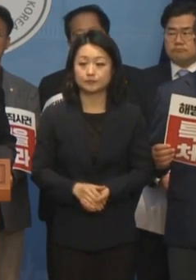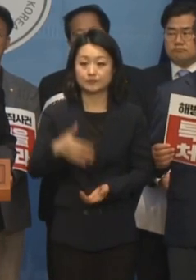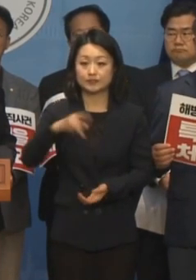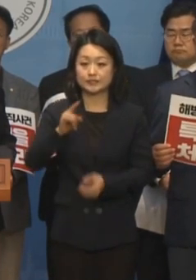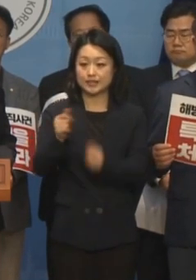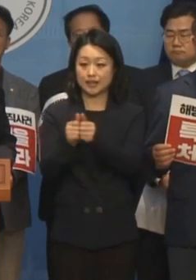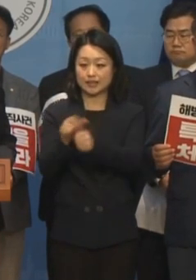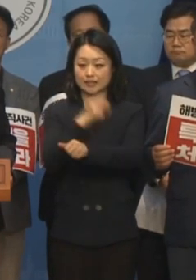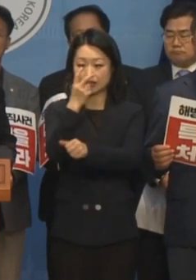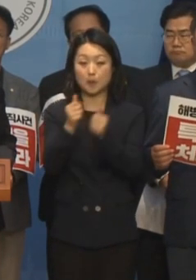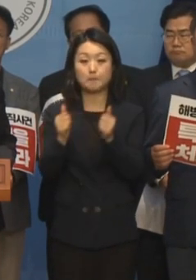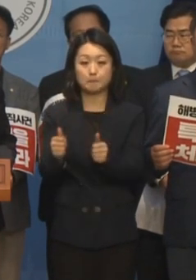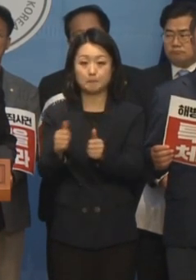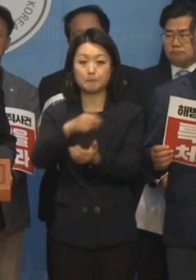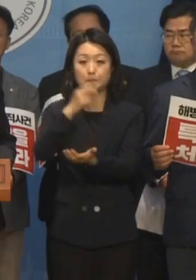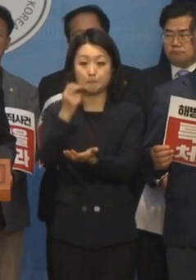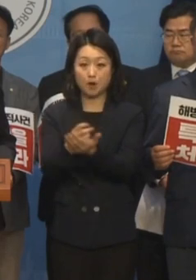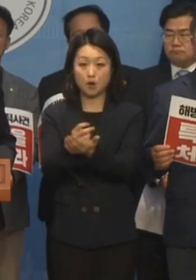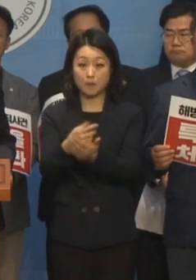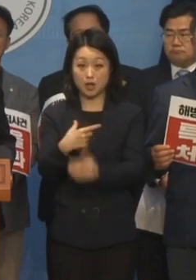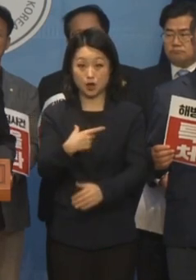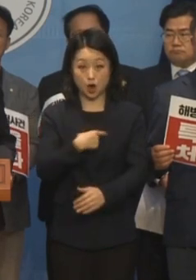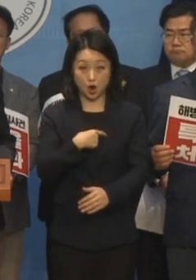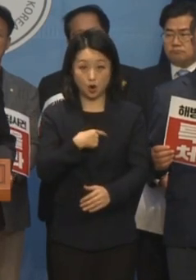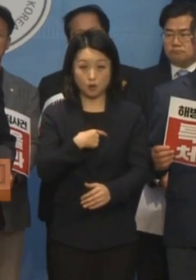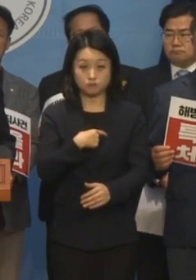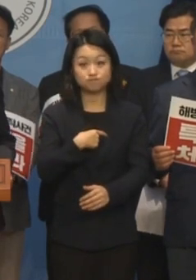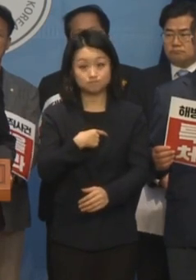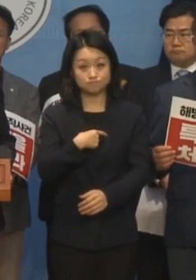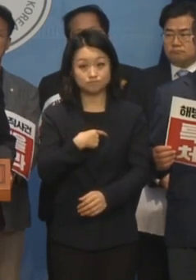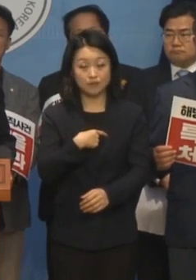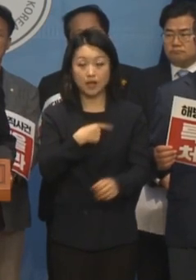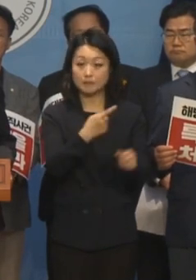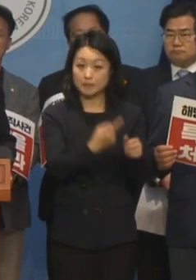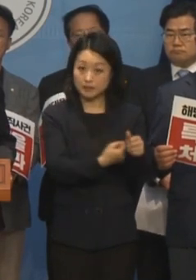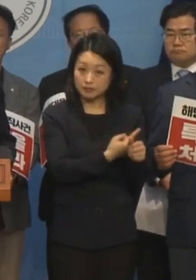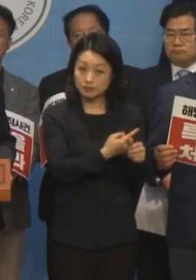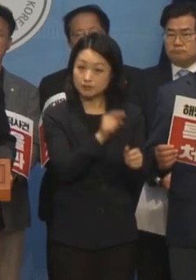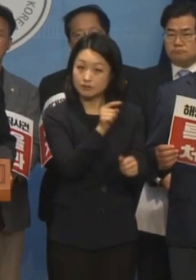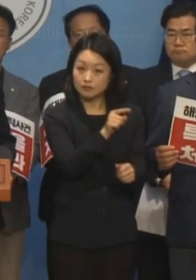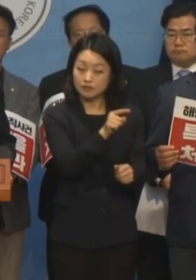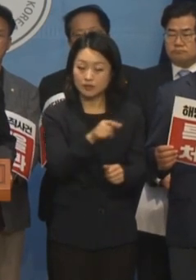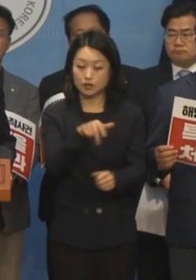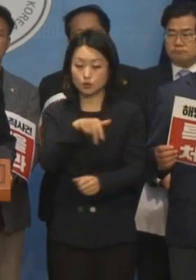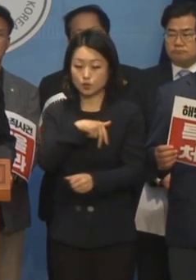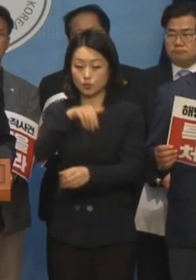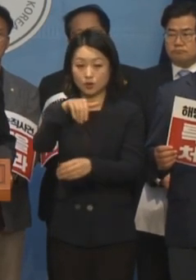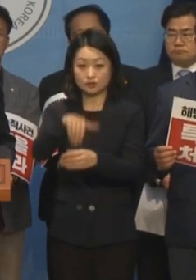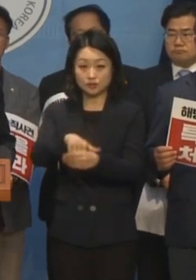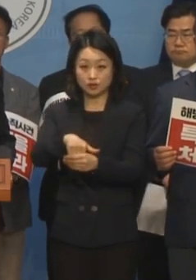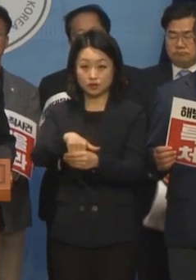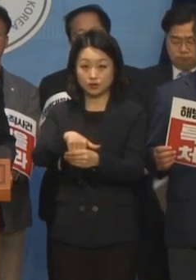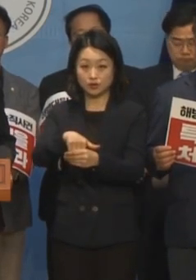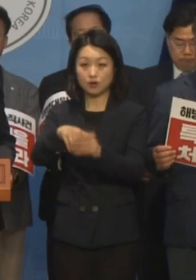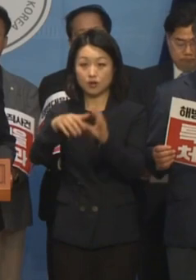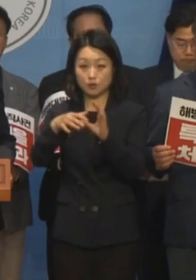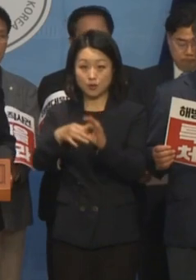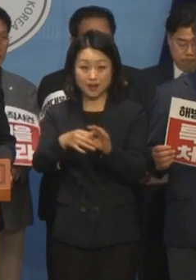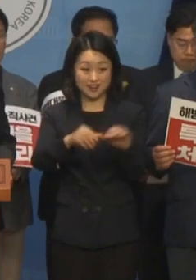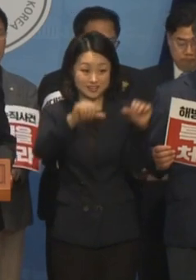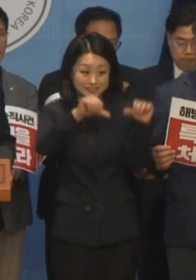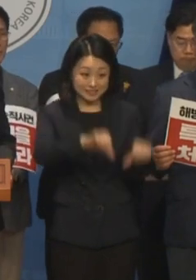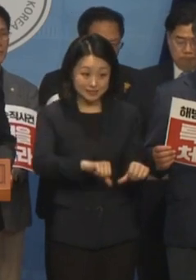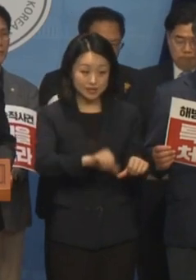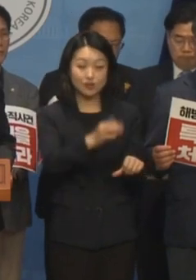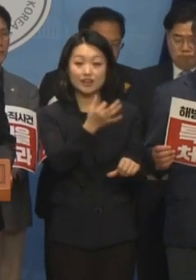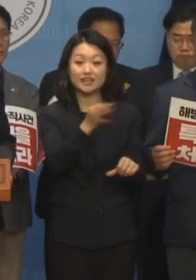최상병 특검법을 거부한다는 것은 어쩌면 총선 불복이다라는